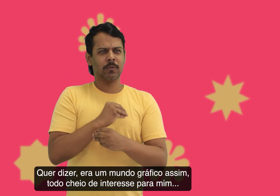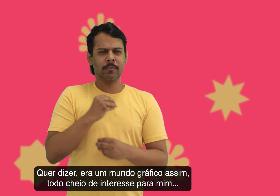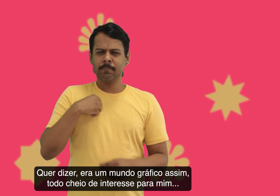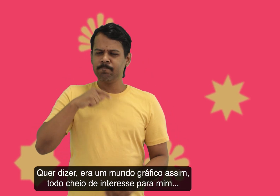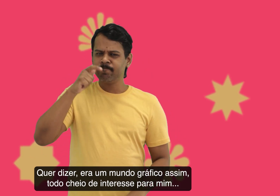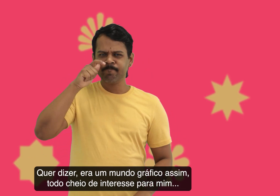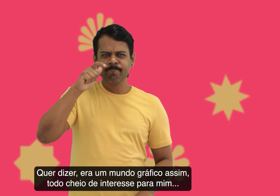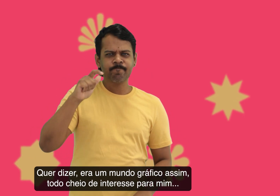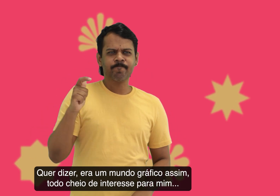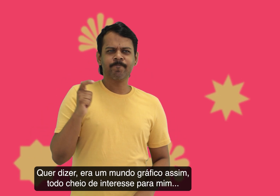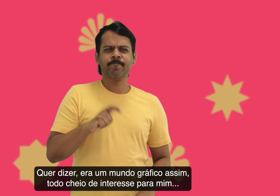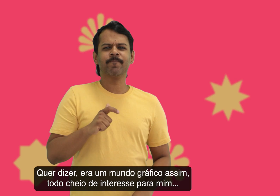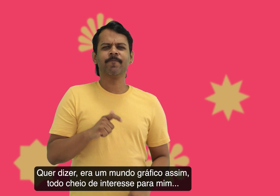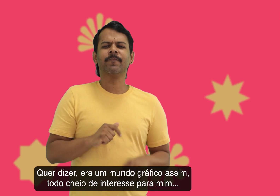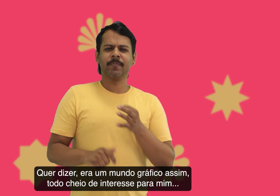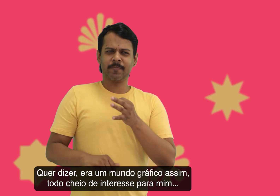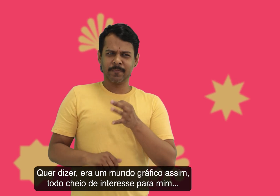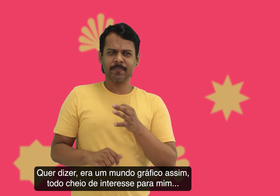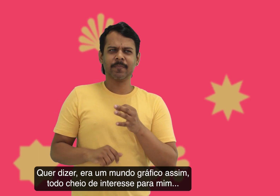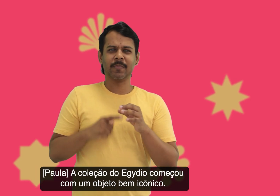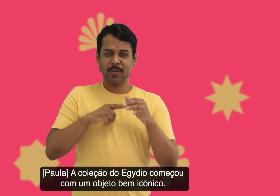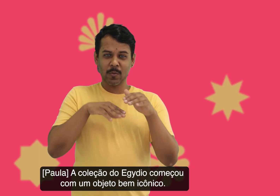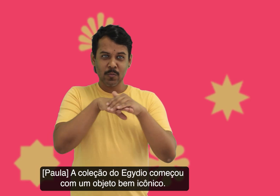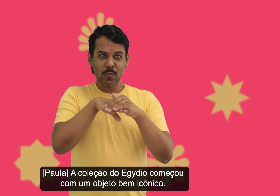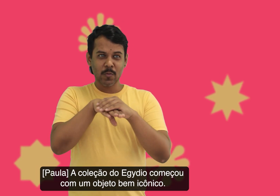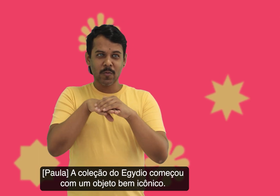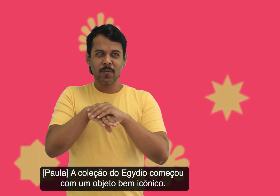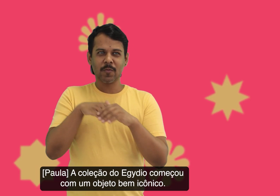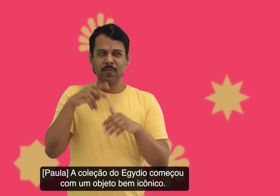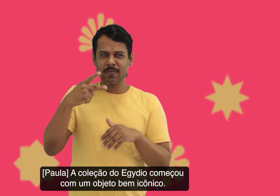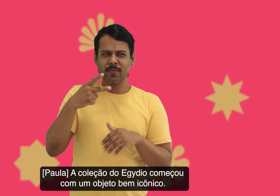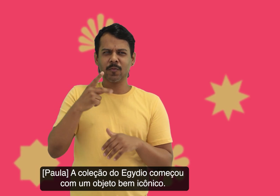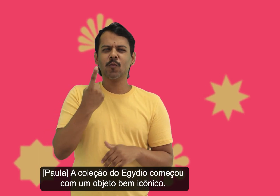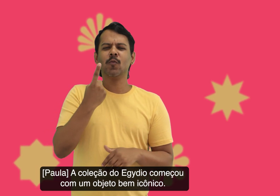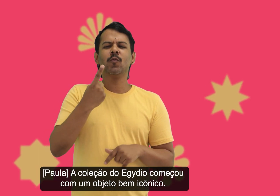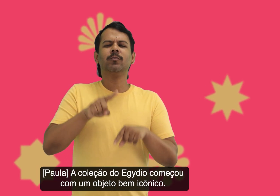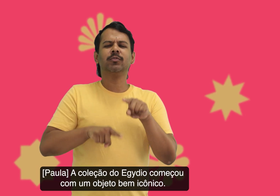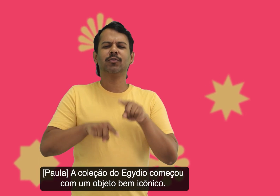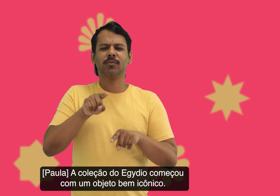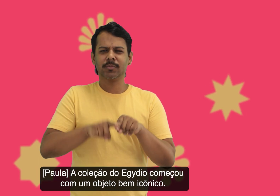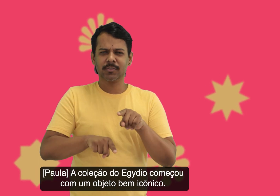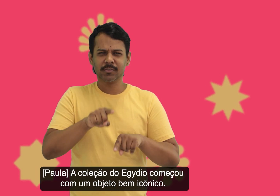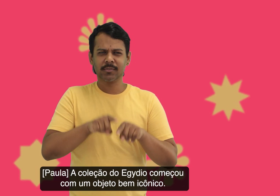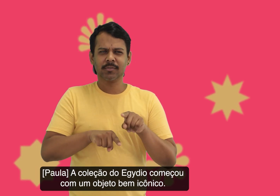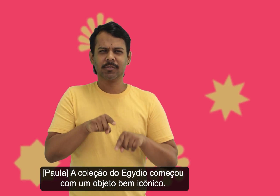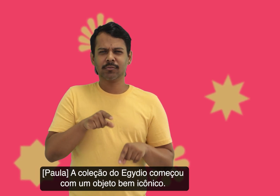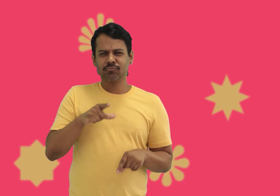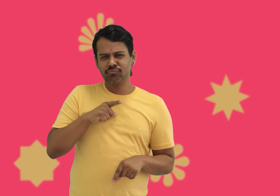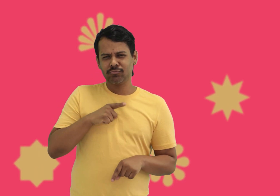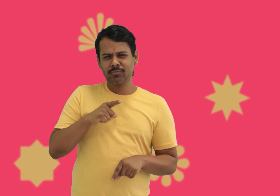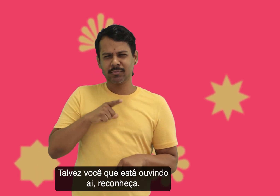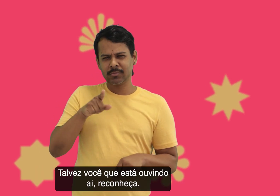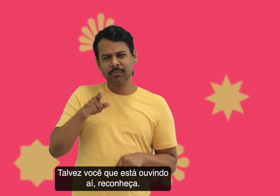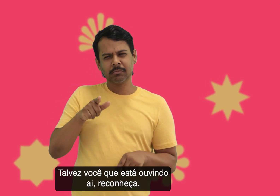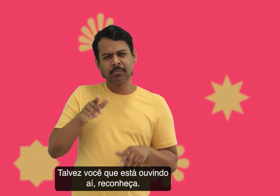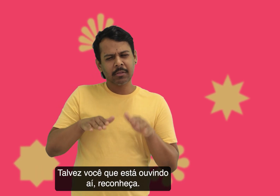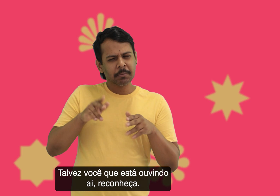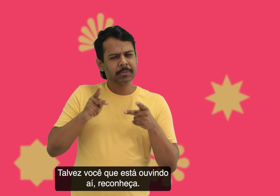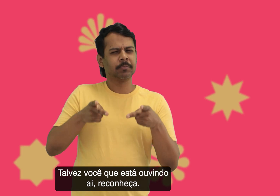gráfico assim todo cheio de interesse para mim. Eu achava... A coleção do Egídio começou com um objeto bem icônico. Talvez você que